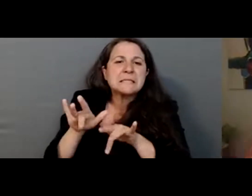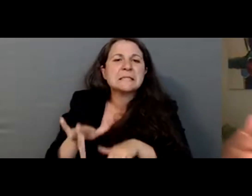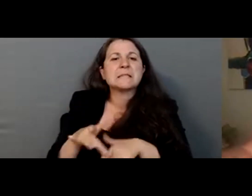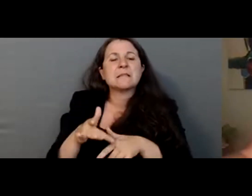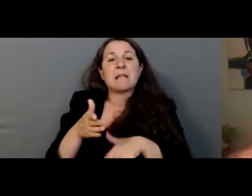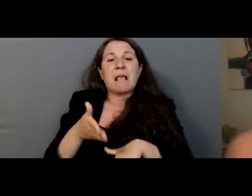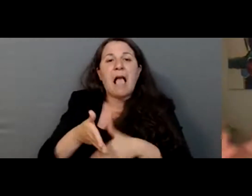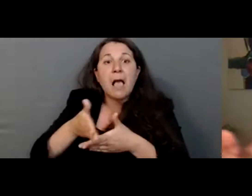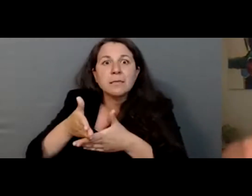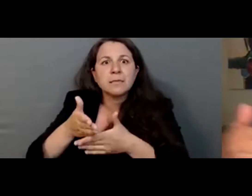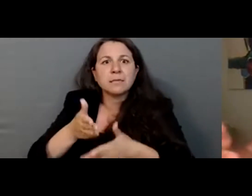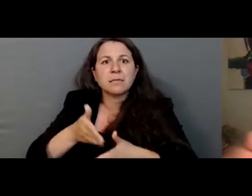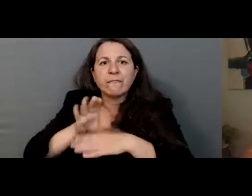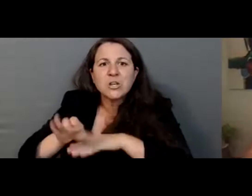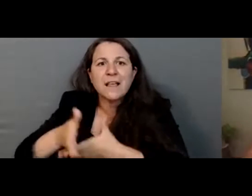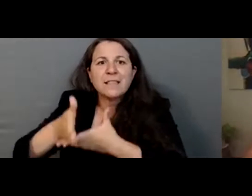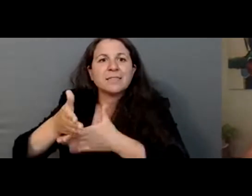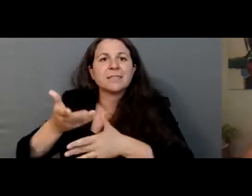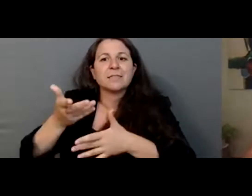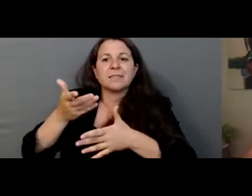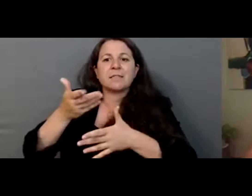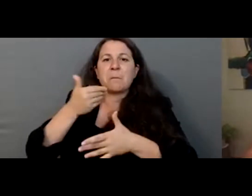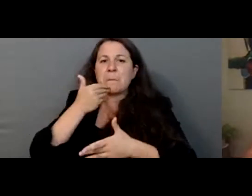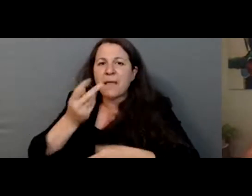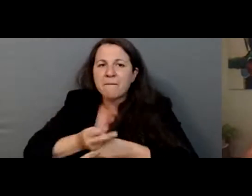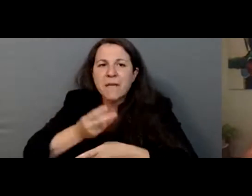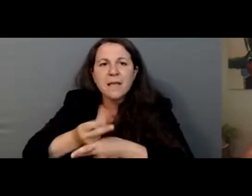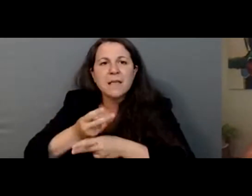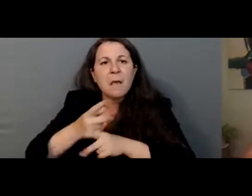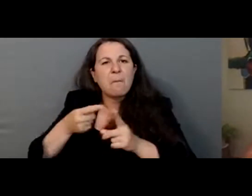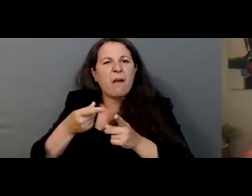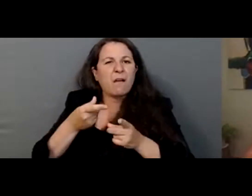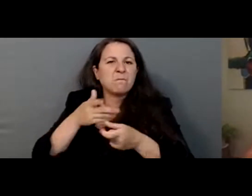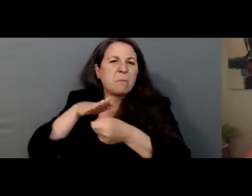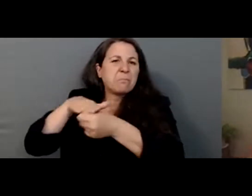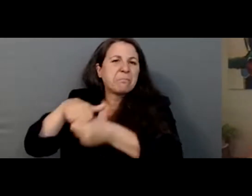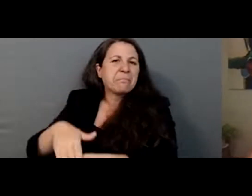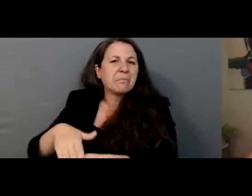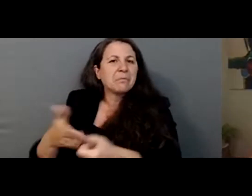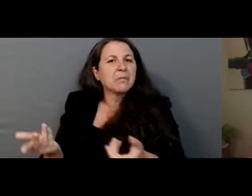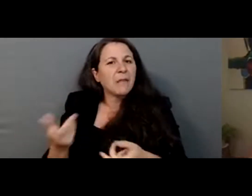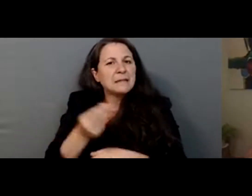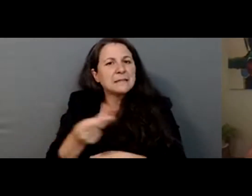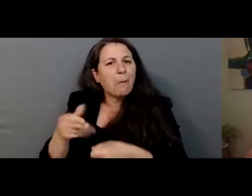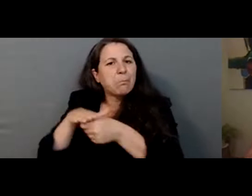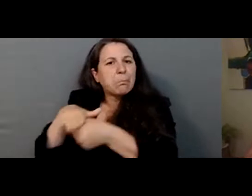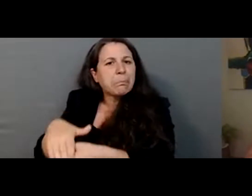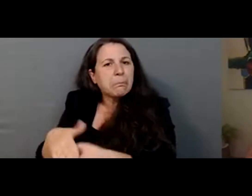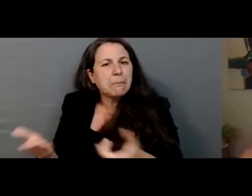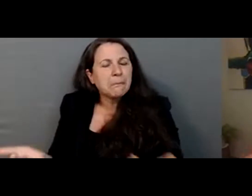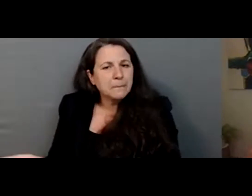sollicitée. Donc, on va aller forcer une aide sur une personne handicapée. Il y a également d'autres termes qu'on